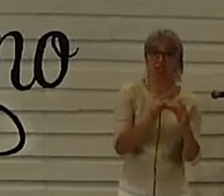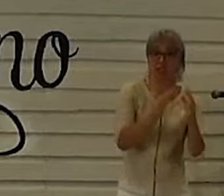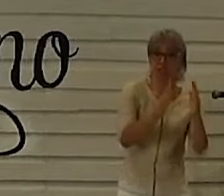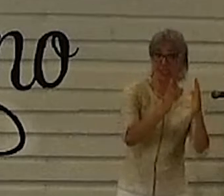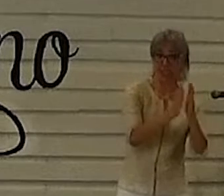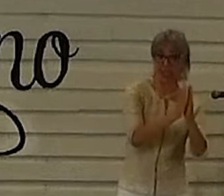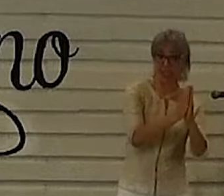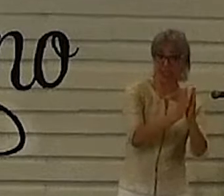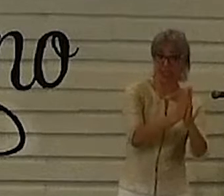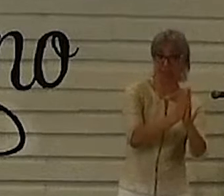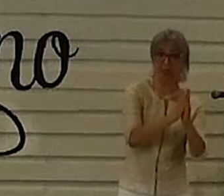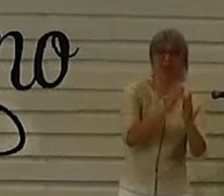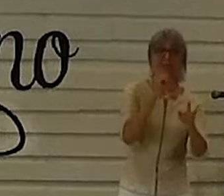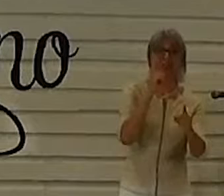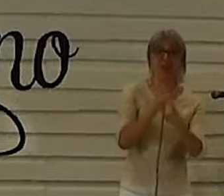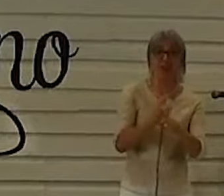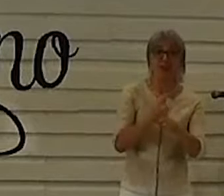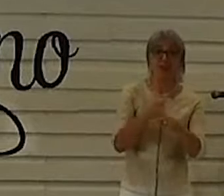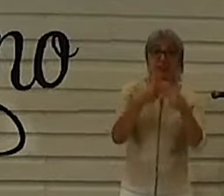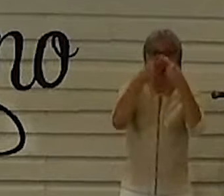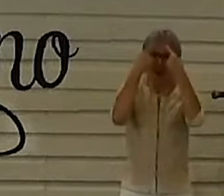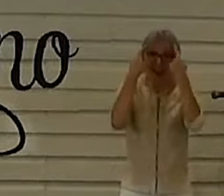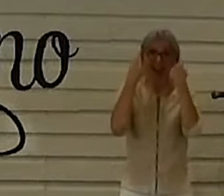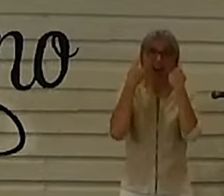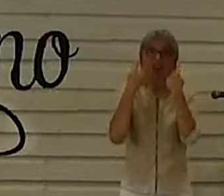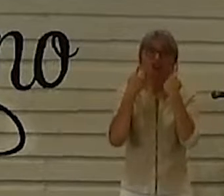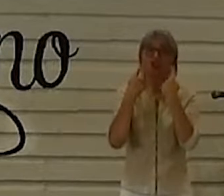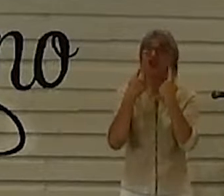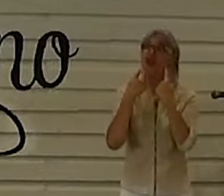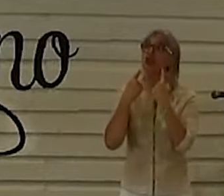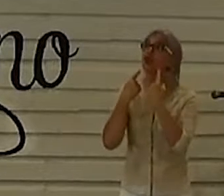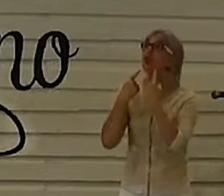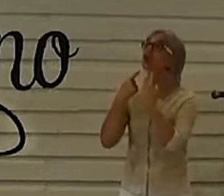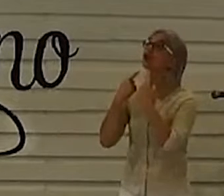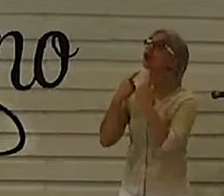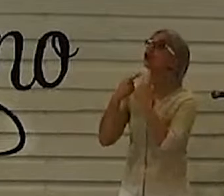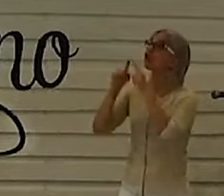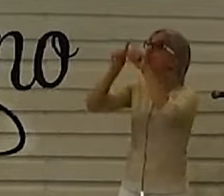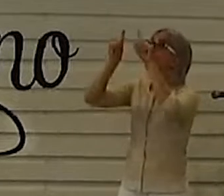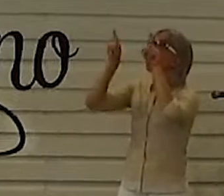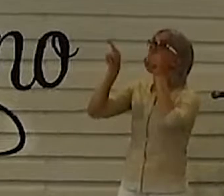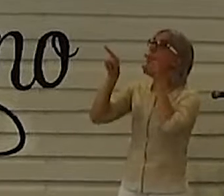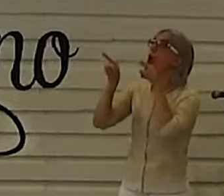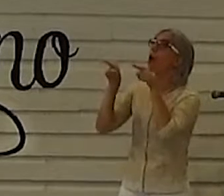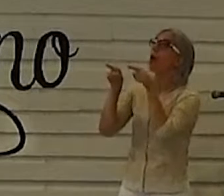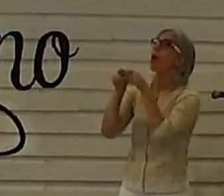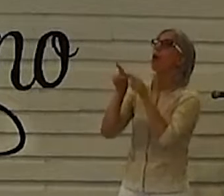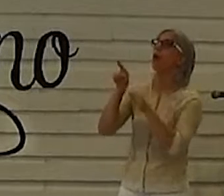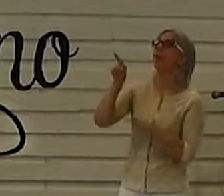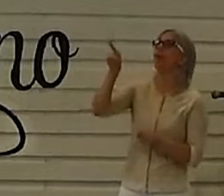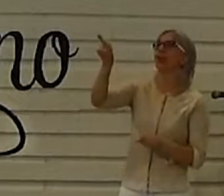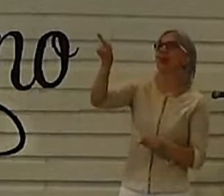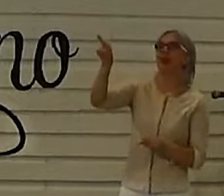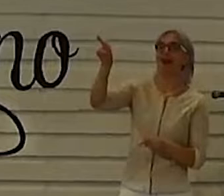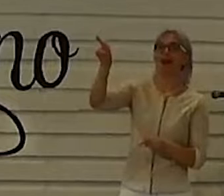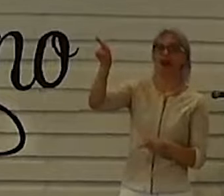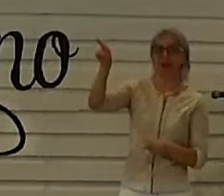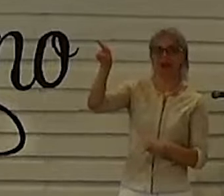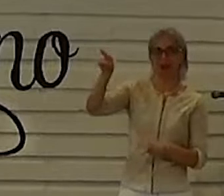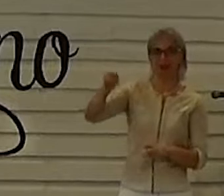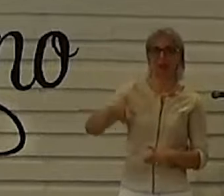questa affermazione, una chiesa, la chiesa di Gesù Cristo, è una chiesa che imita